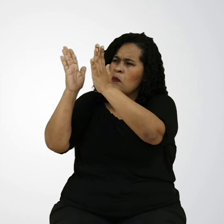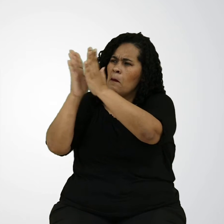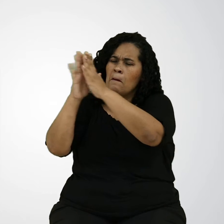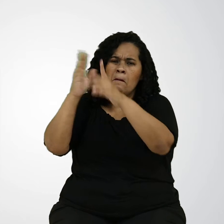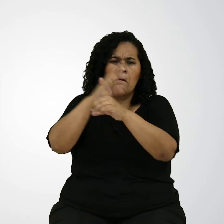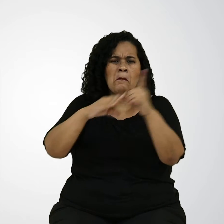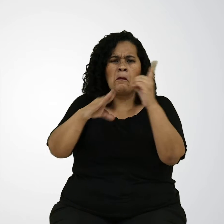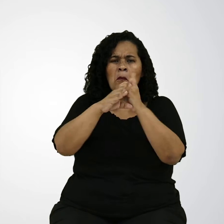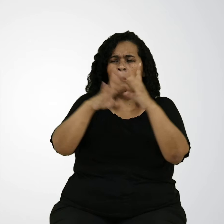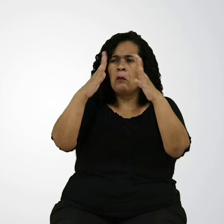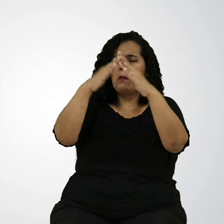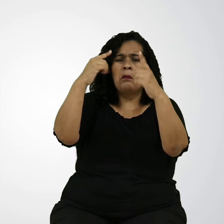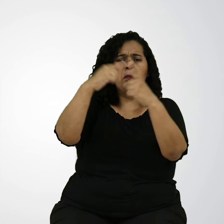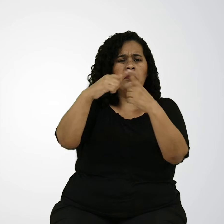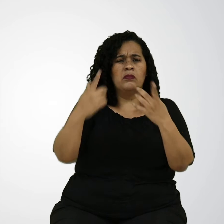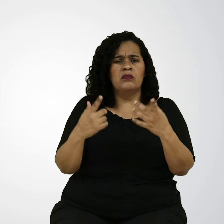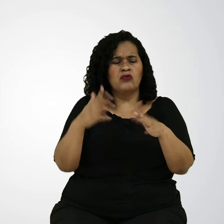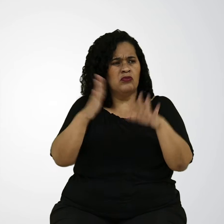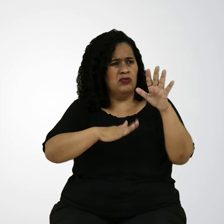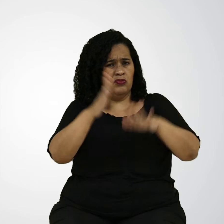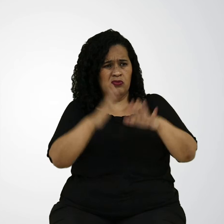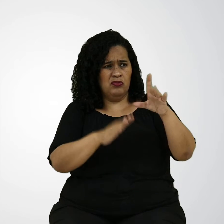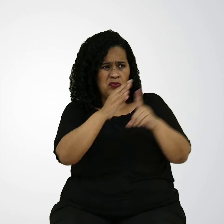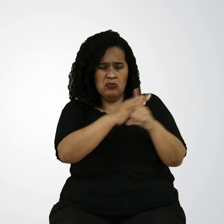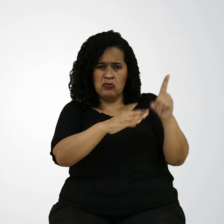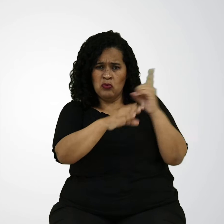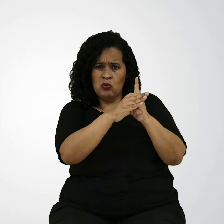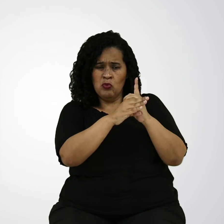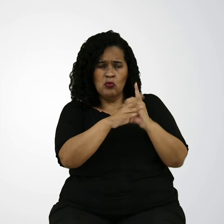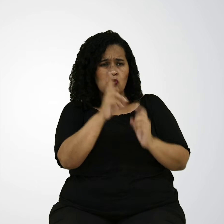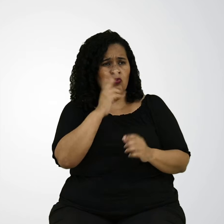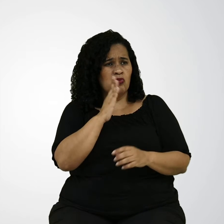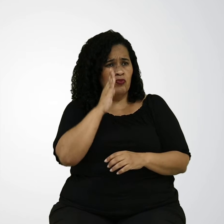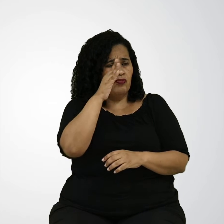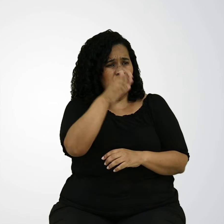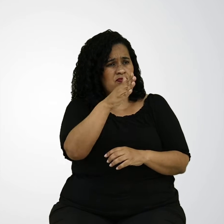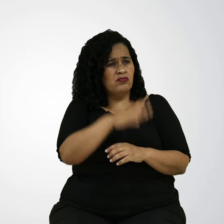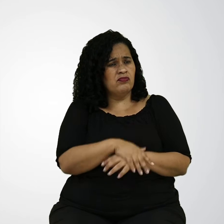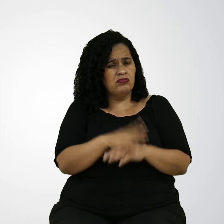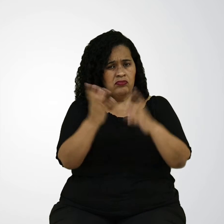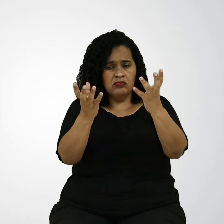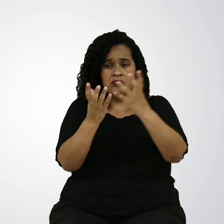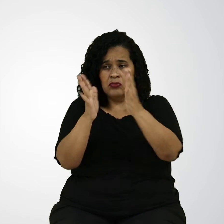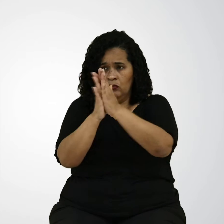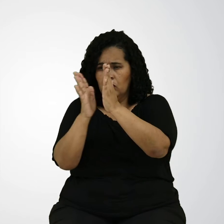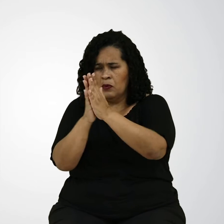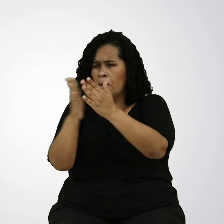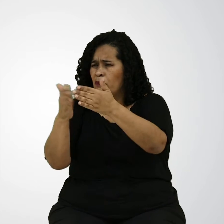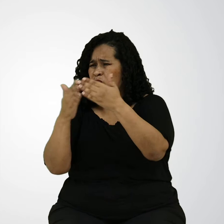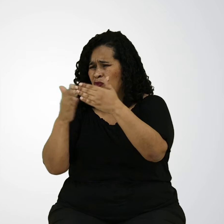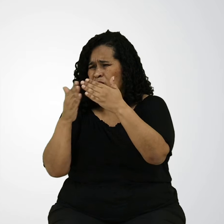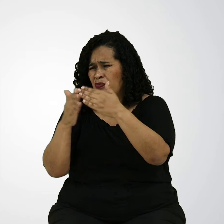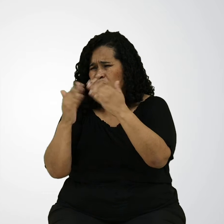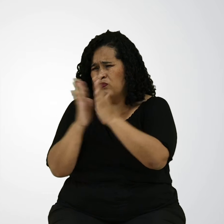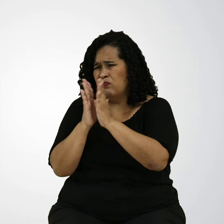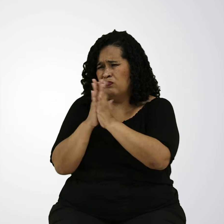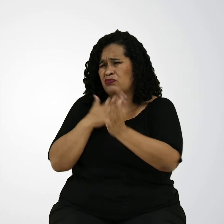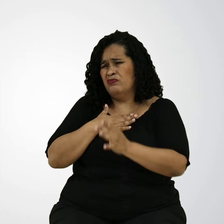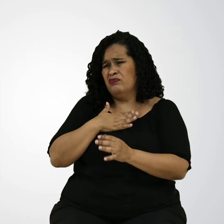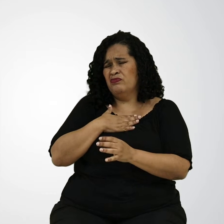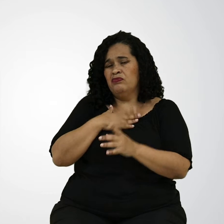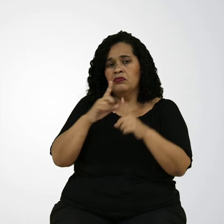né? Às vezes nem nos cultos, ele vai no culto e no culto ele quer receber oração, simplesmente receber oração,